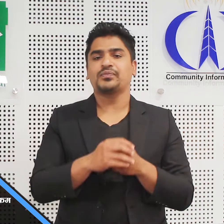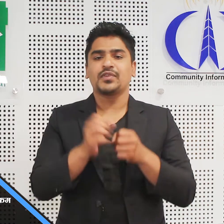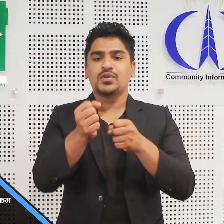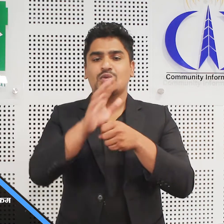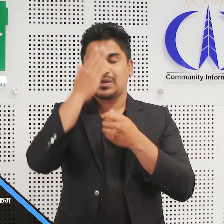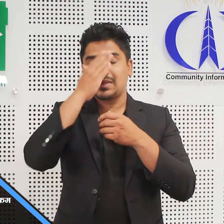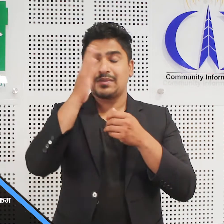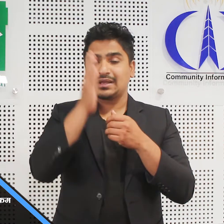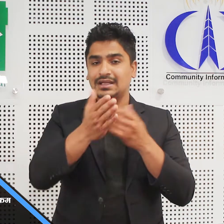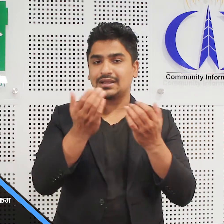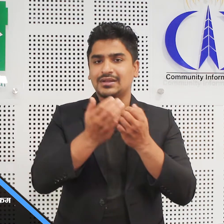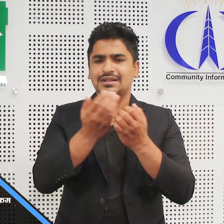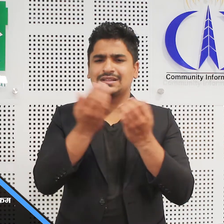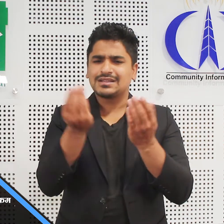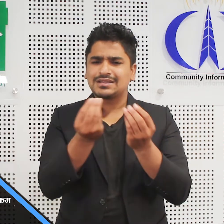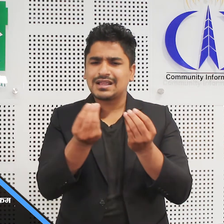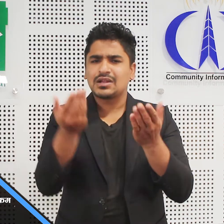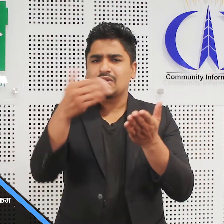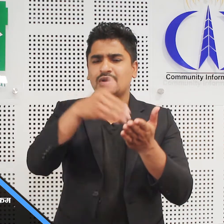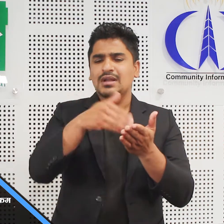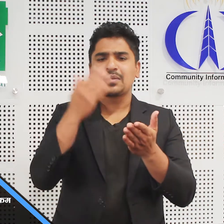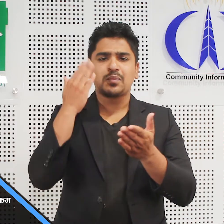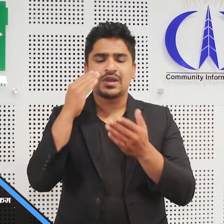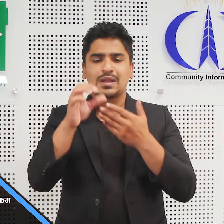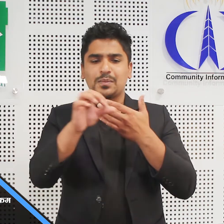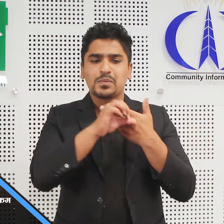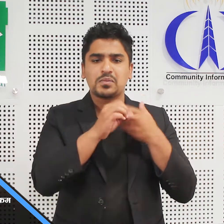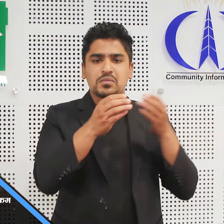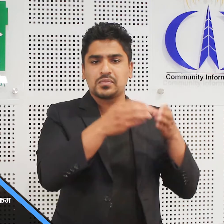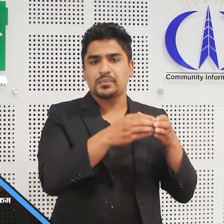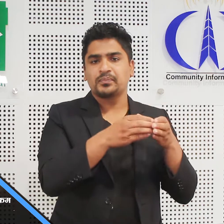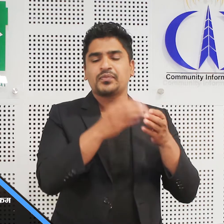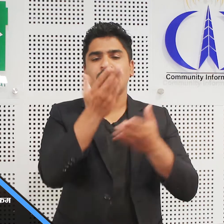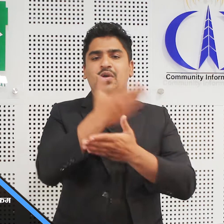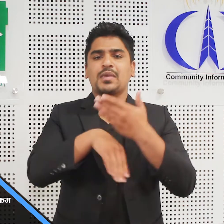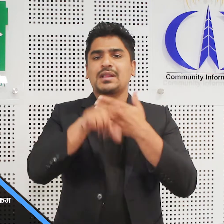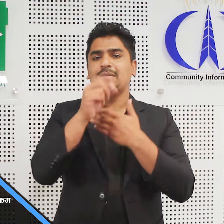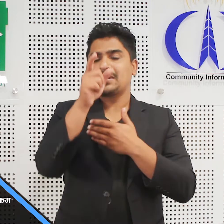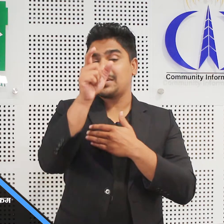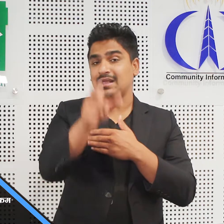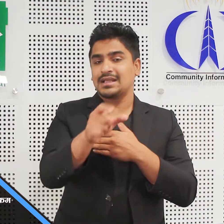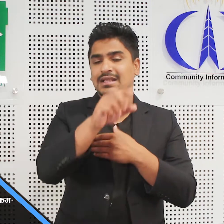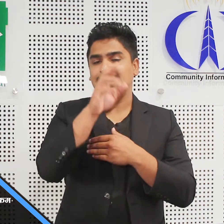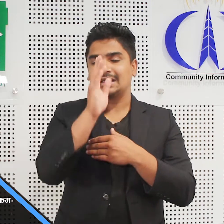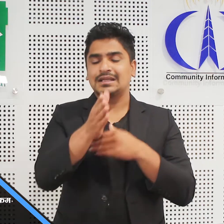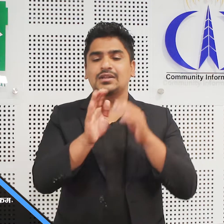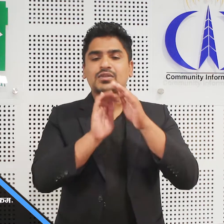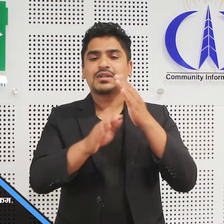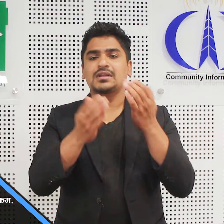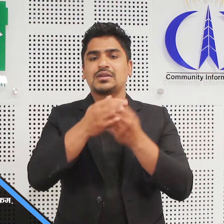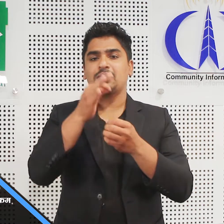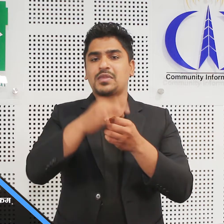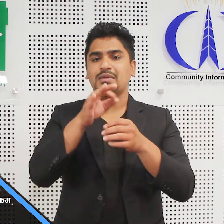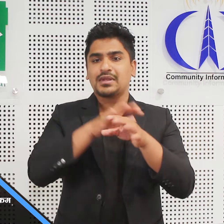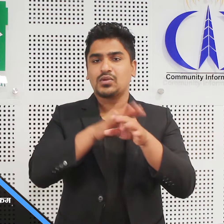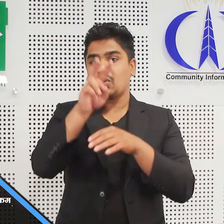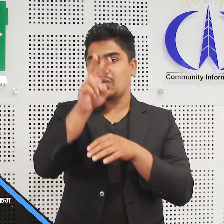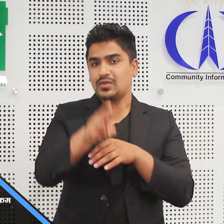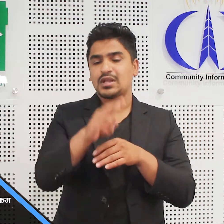महामारीले गर्दा साना लगानीमा महिला, पछाडि परेका वर्ग, अपाङ्गता भएका व्यक्तिले सञ्चालन गरेका व्यवसायको अवस्था कस्तो रह्यो